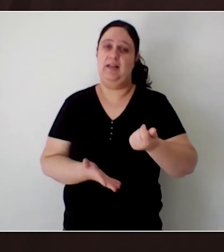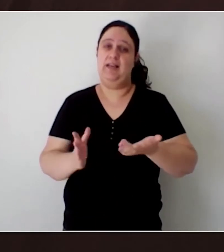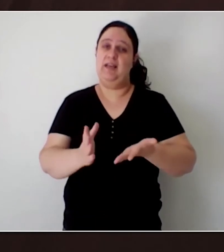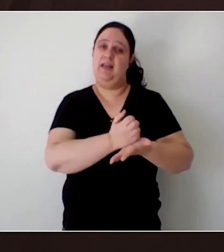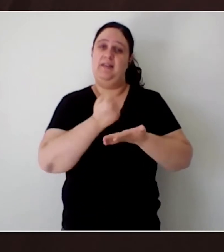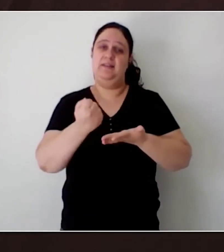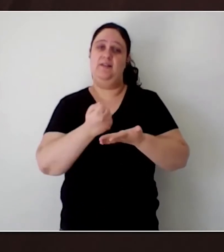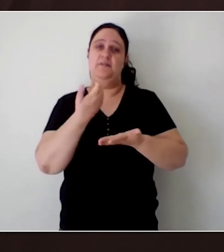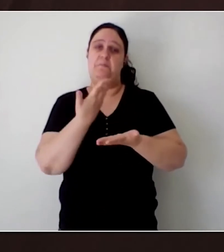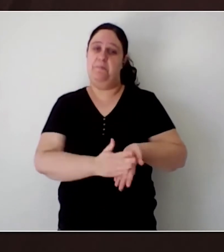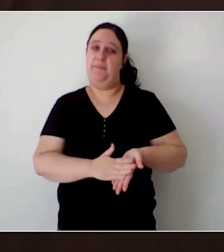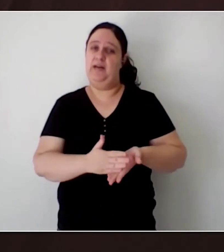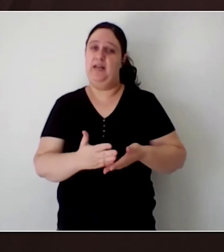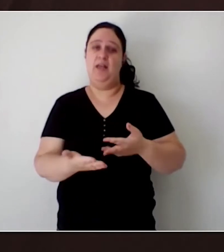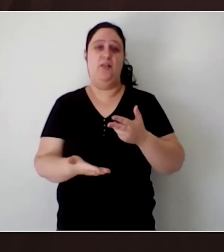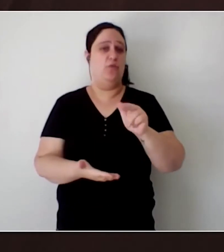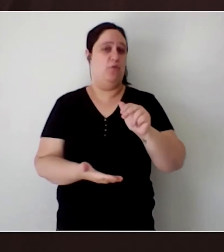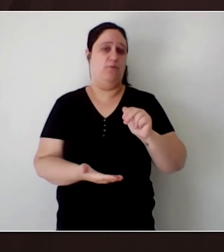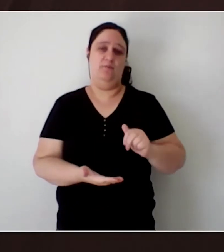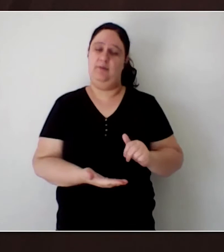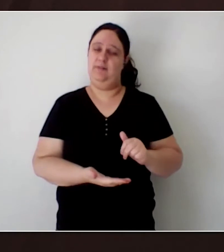A salvação é eterna.